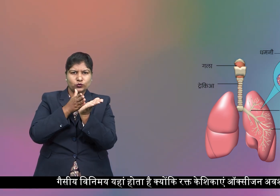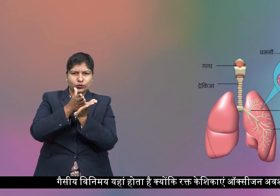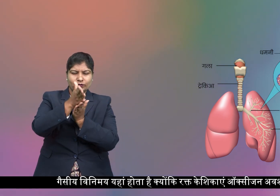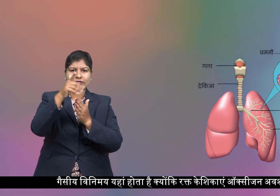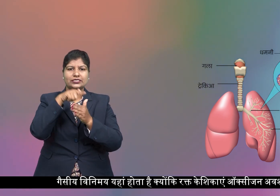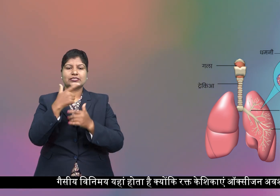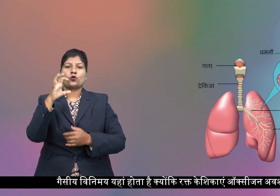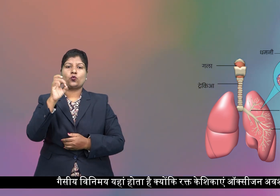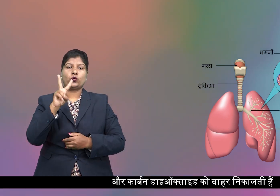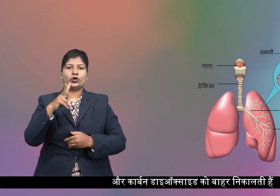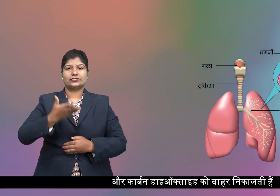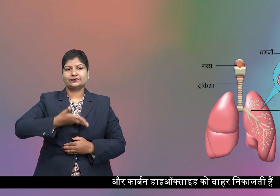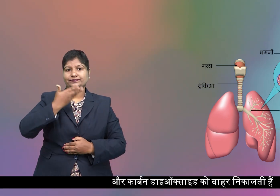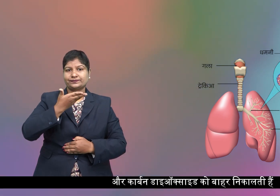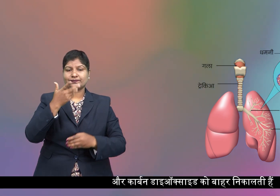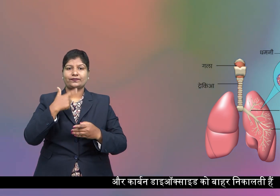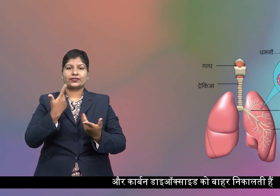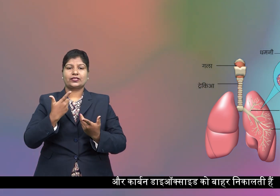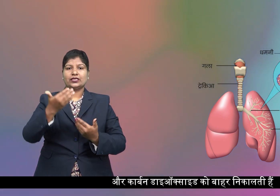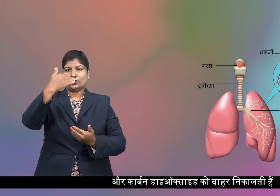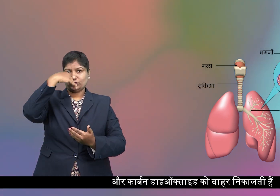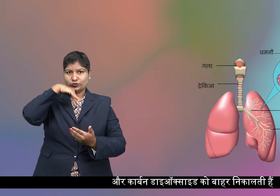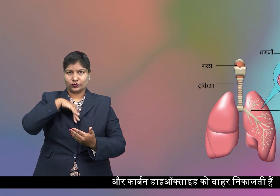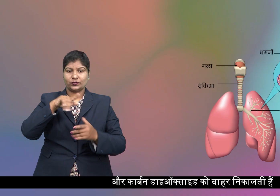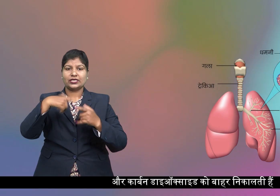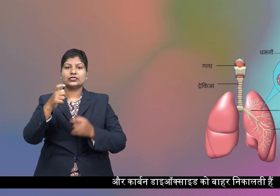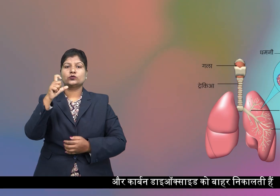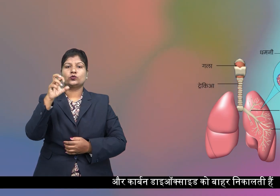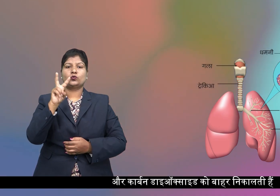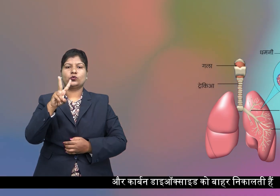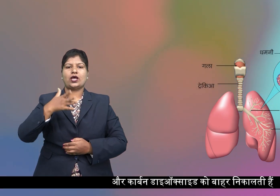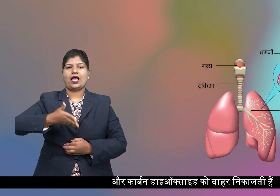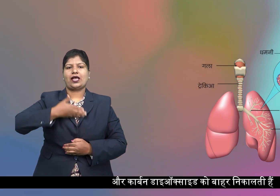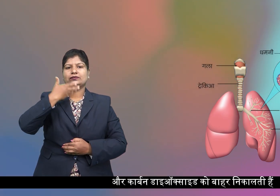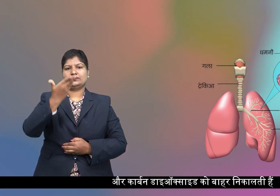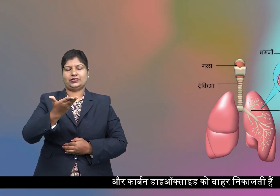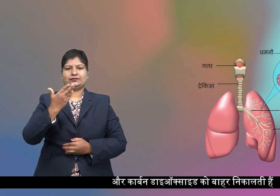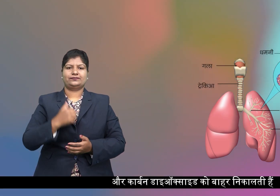अवशोषित करती हैं और कार्बन डाइऑक्साइड को बाहर निकालती हैं।